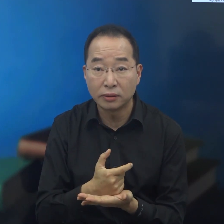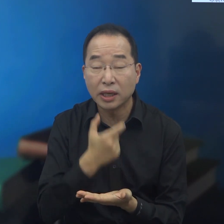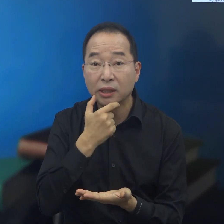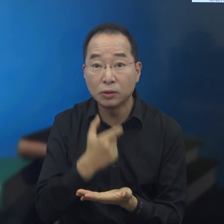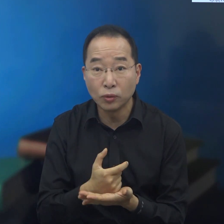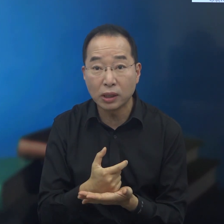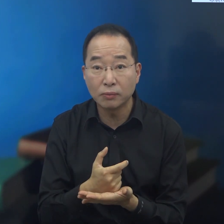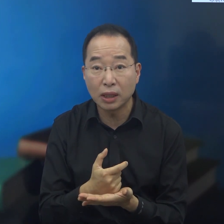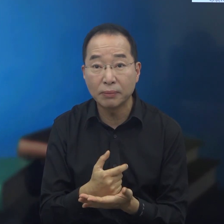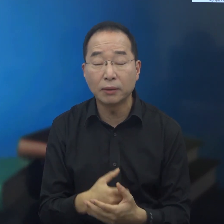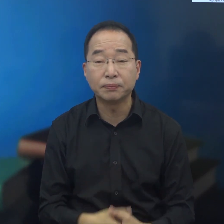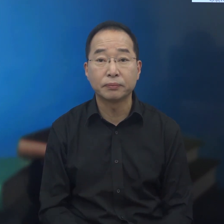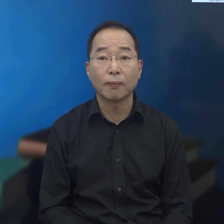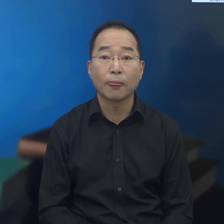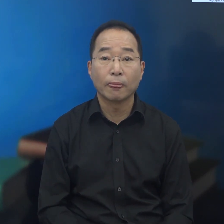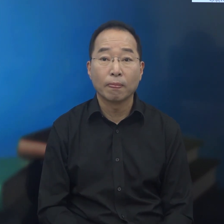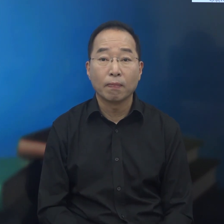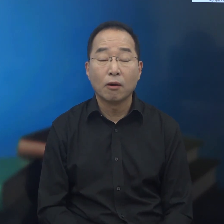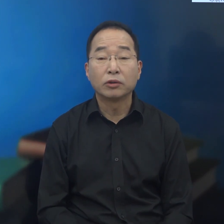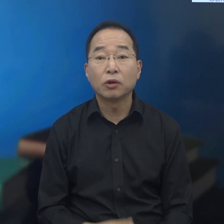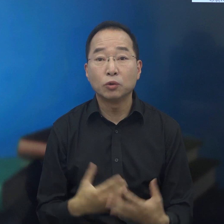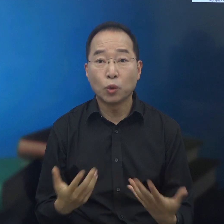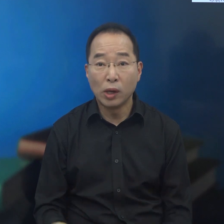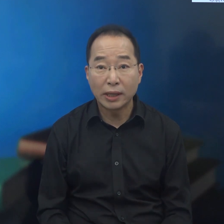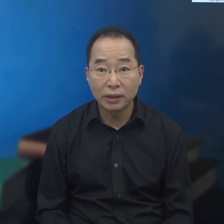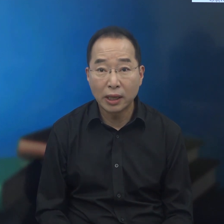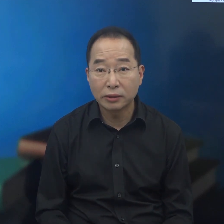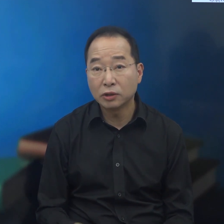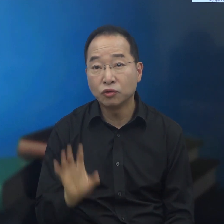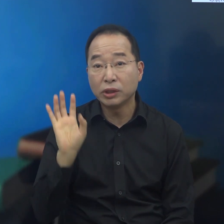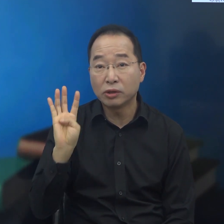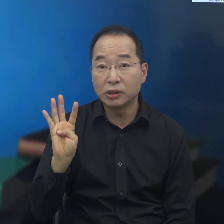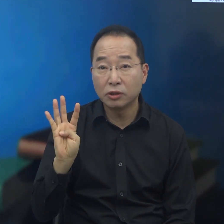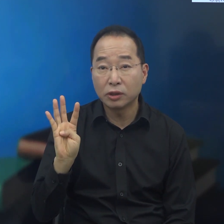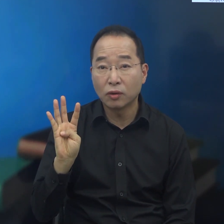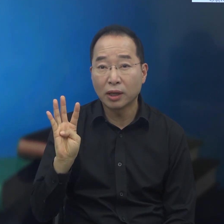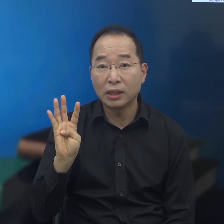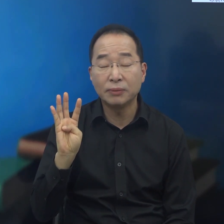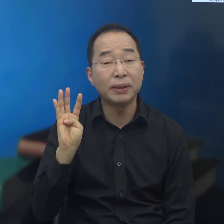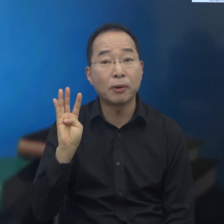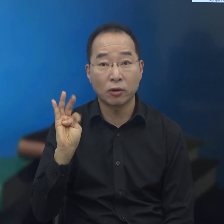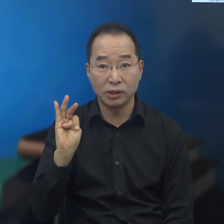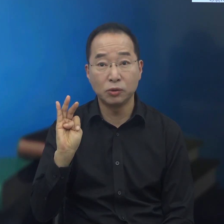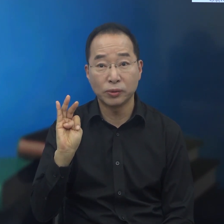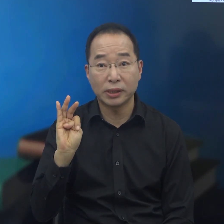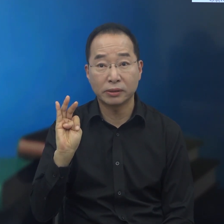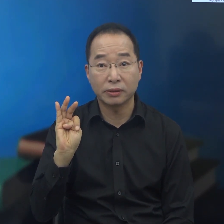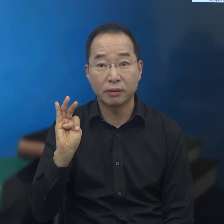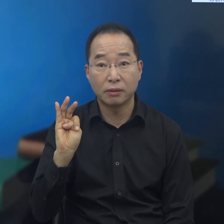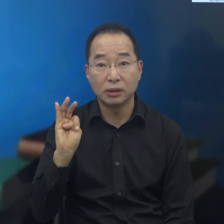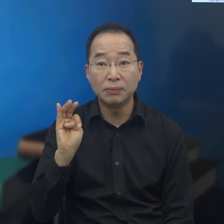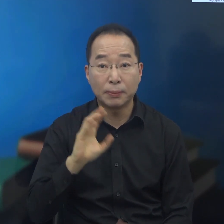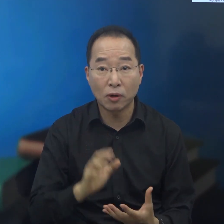자, 이 동작은 뭐냐면 어떤 걸 놀란다 할 때 눈이 커지는 거 있고 하나 입이 벌어지는 동작이 있어요. 입이